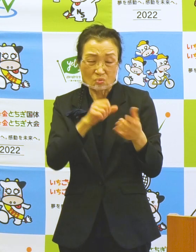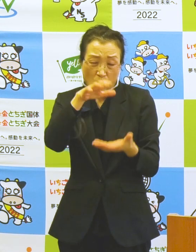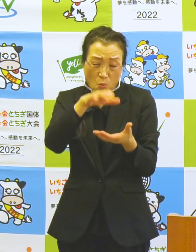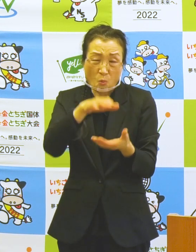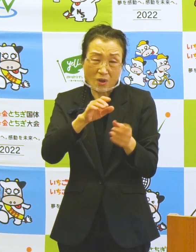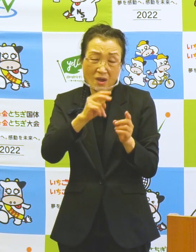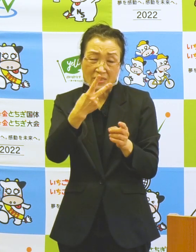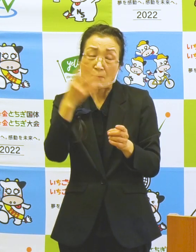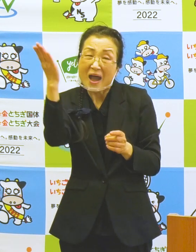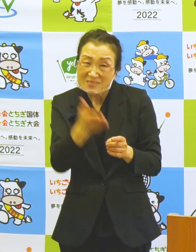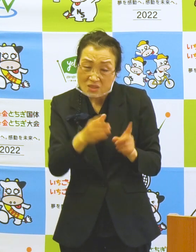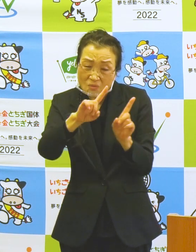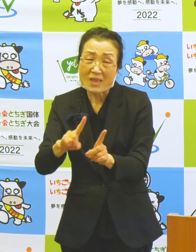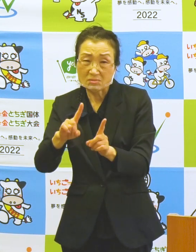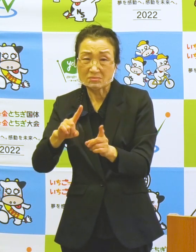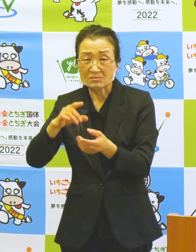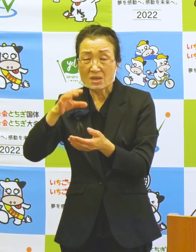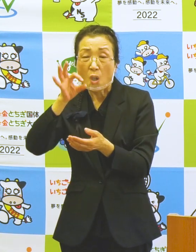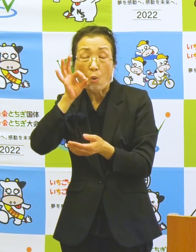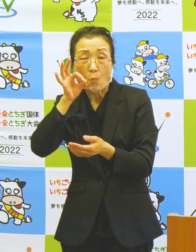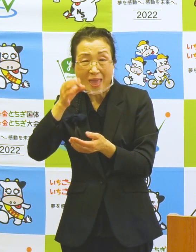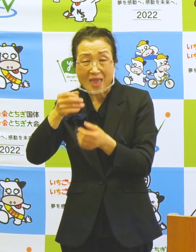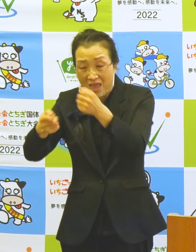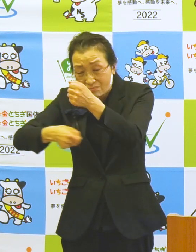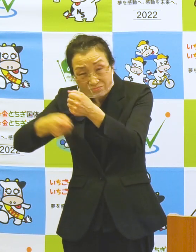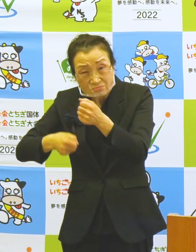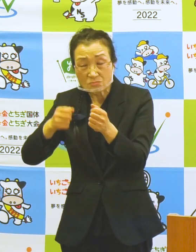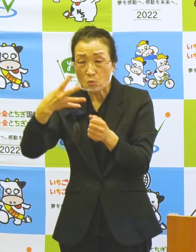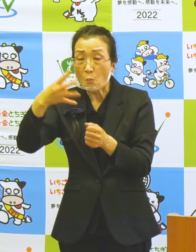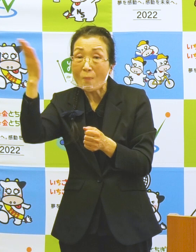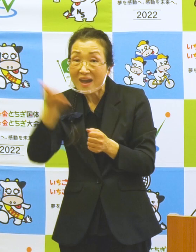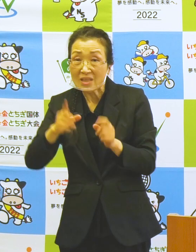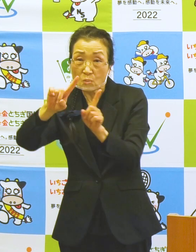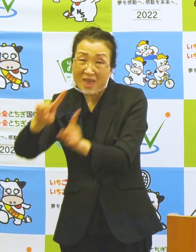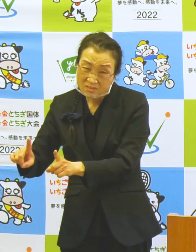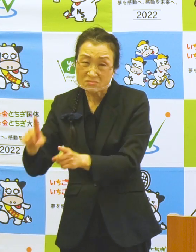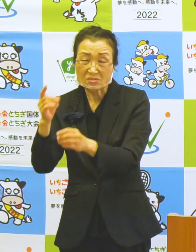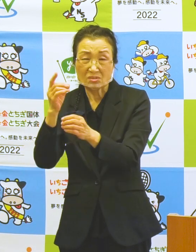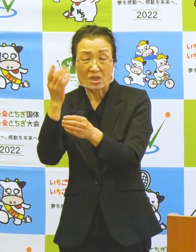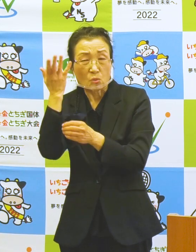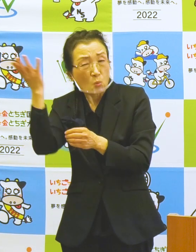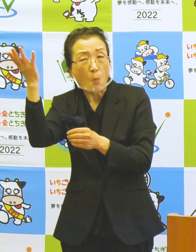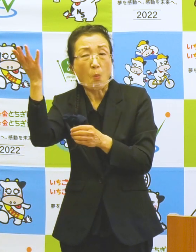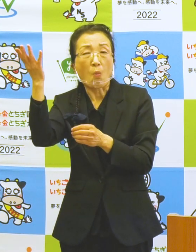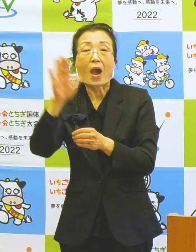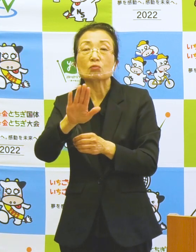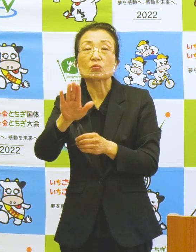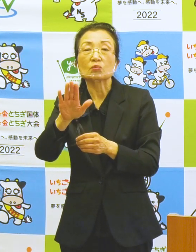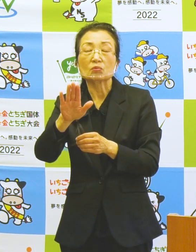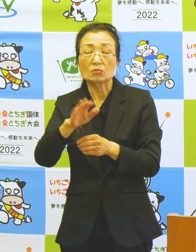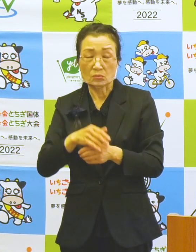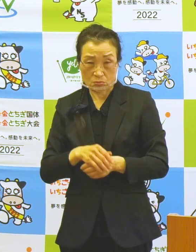ではお米の収穫量が 4% 減少すると予測もされています。こう